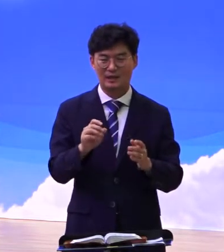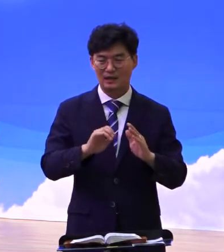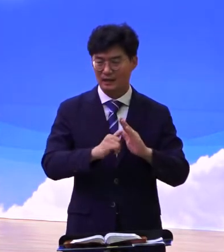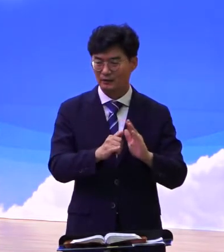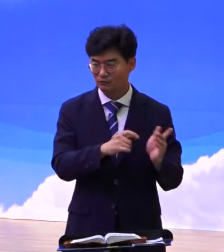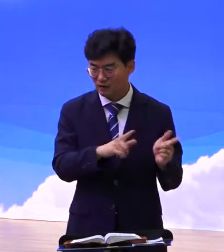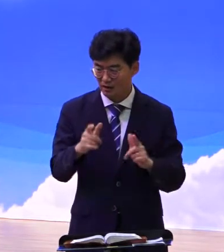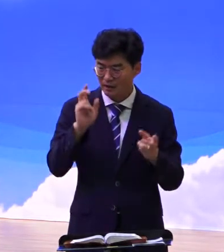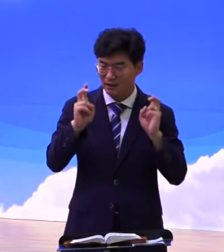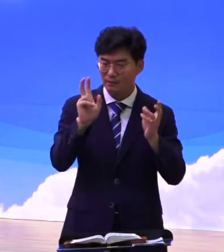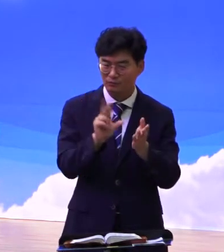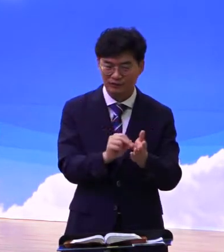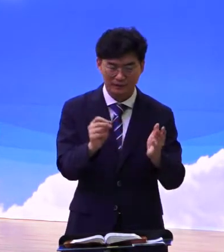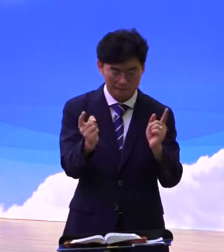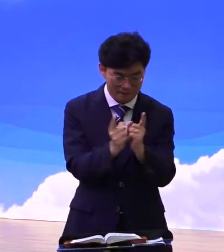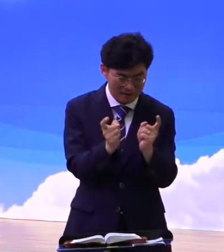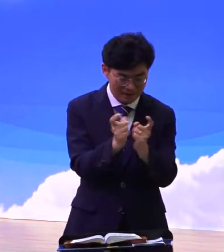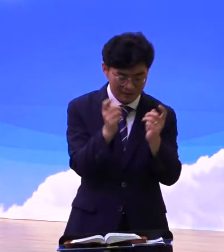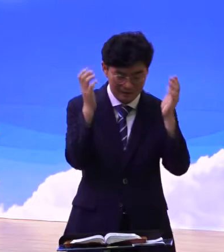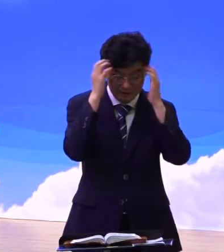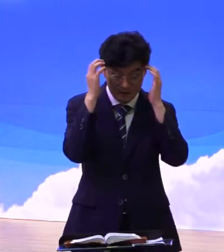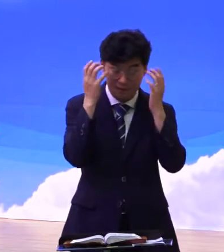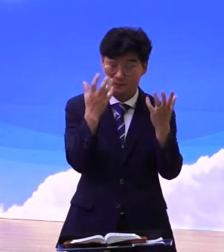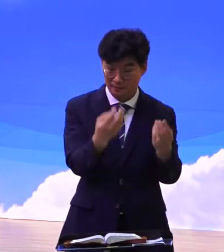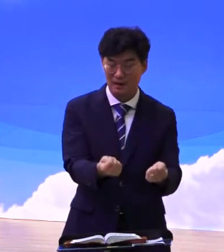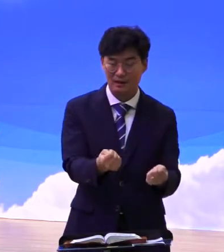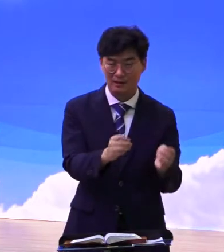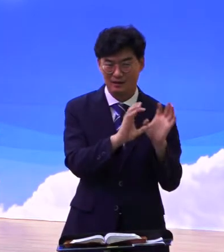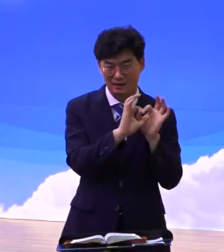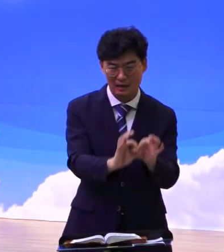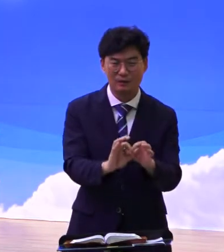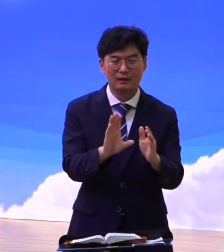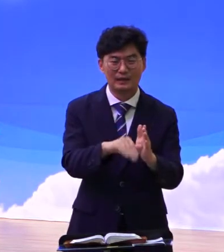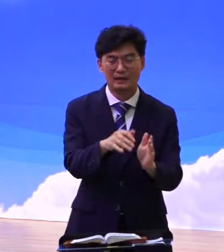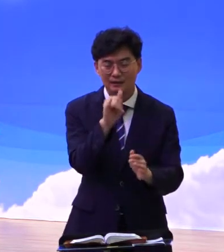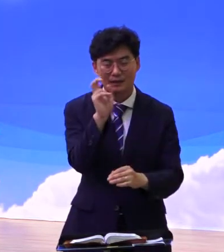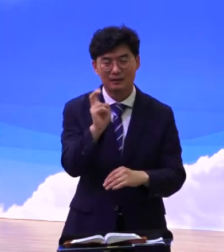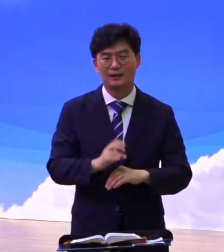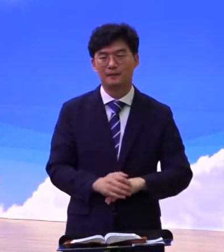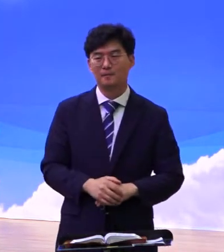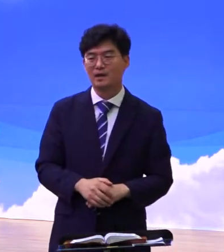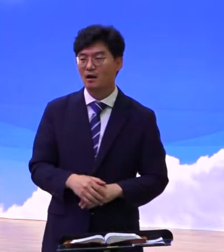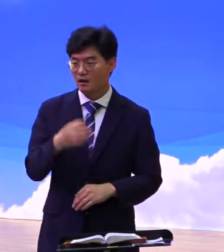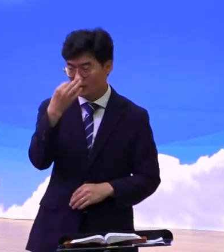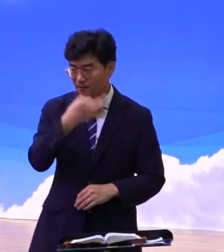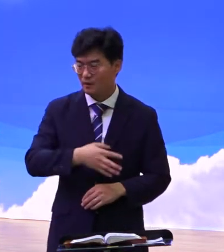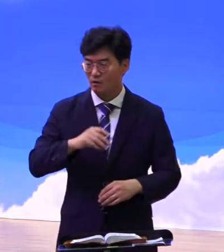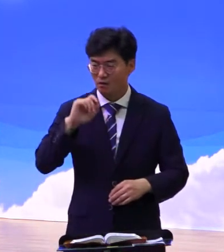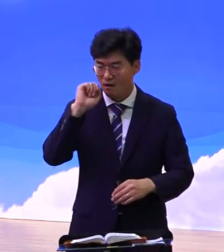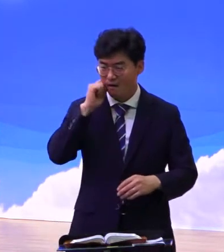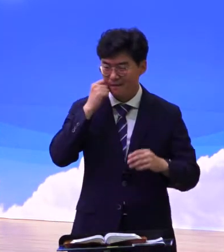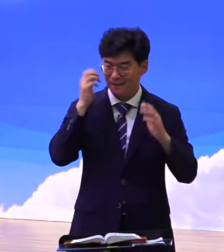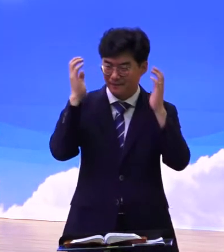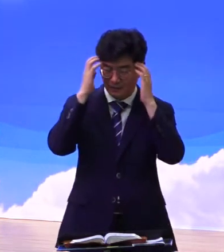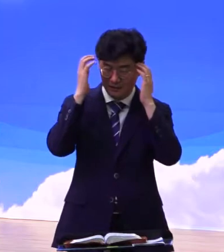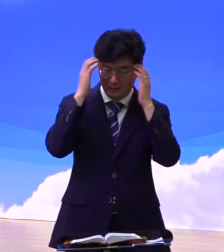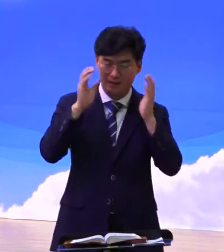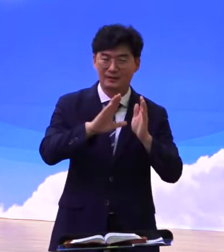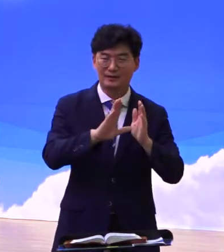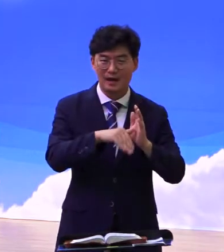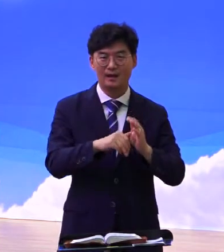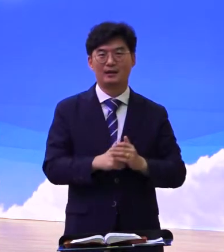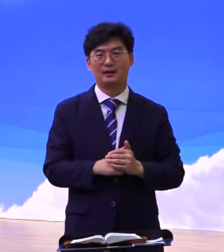고통과 어려움이 있는데, 그런 고통이 계속될 때 그 고통스러운 현실을 벗어날